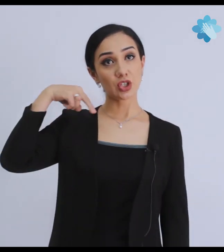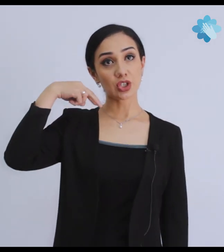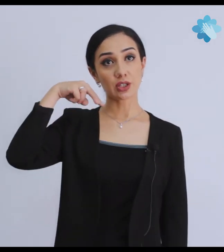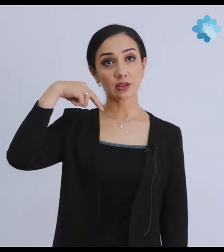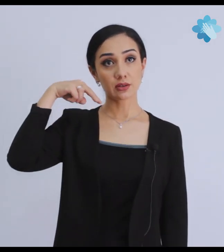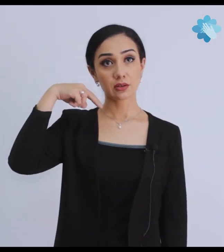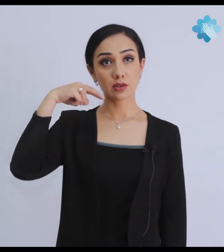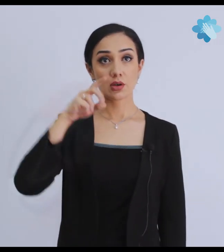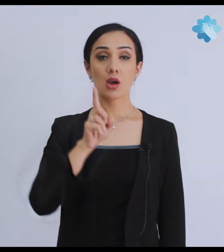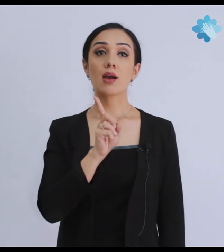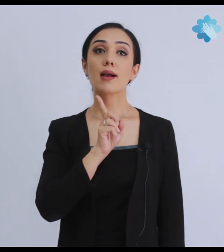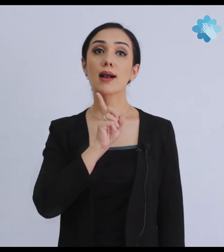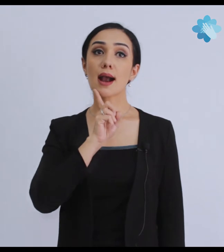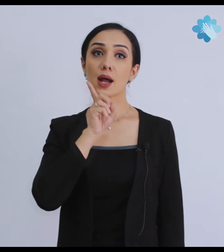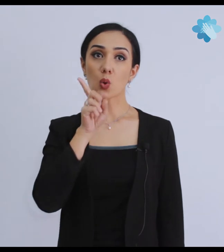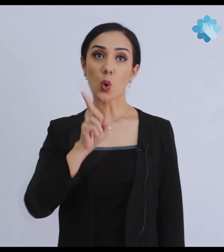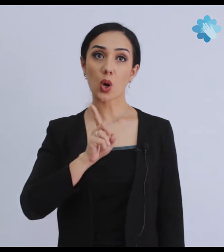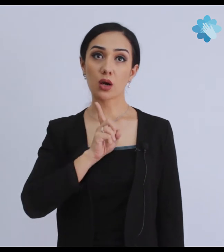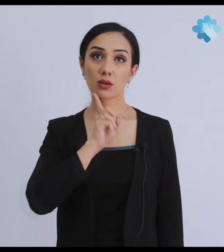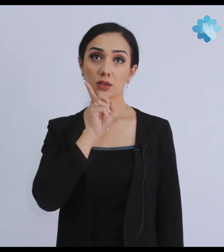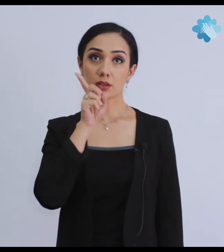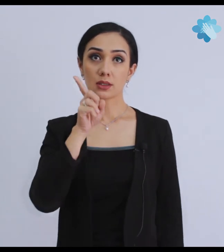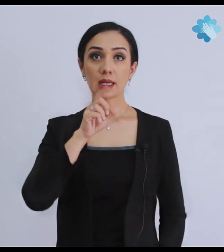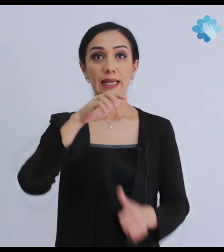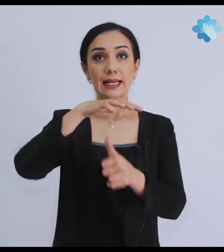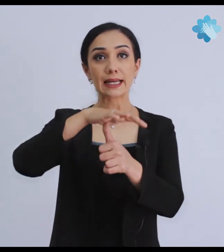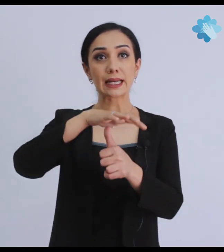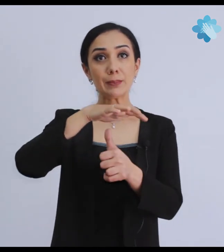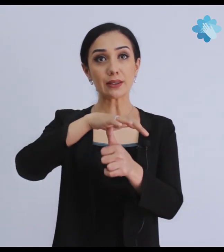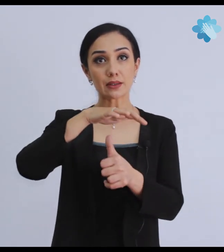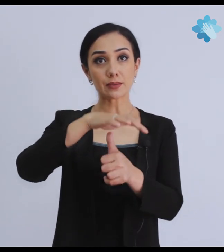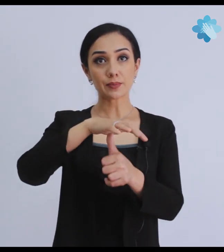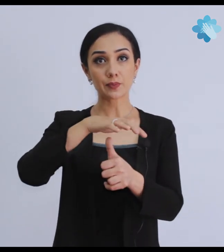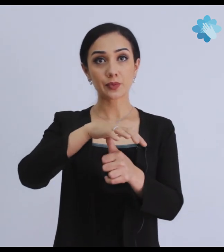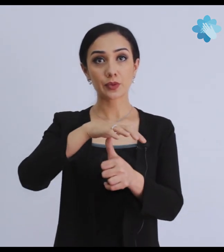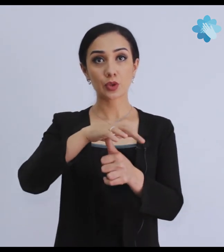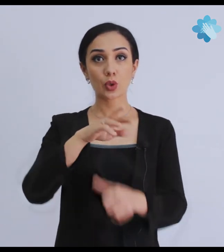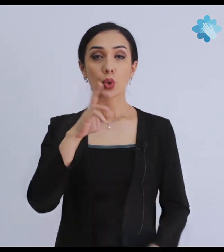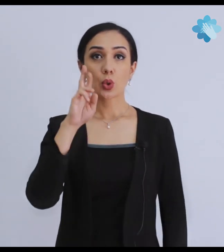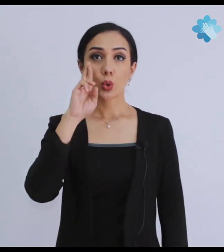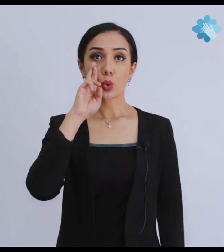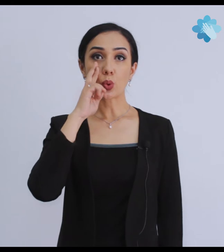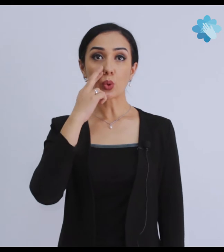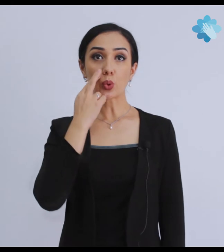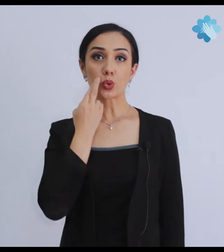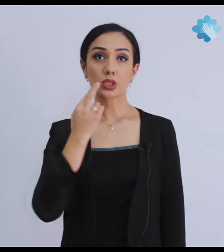вишня горох грибы груша